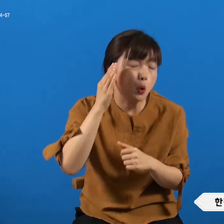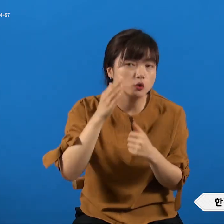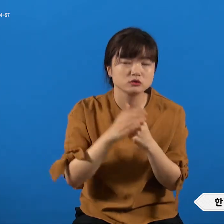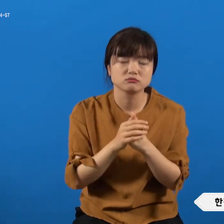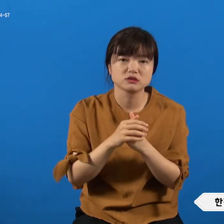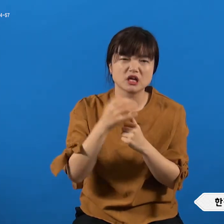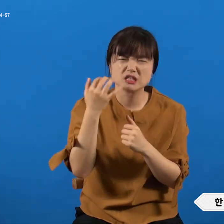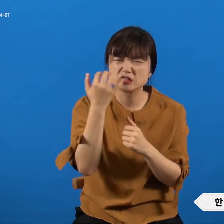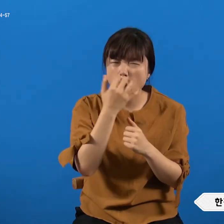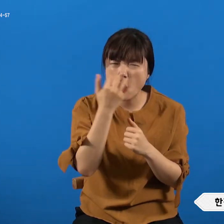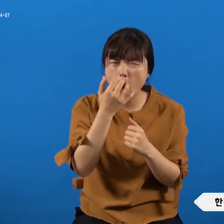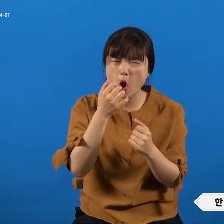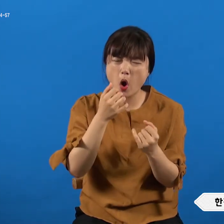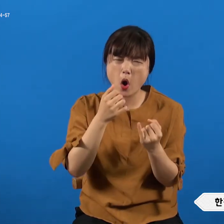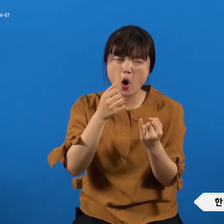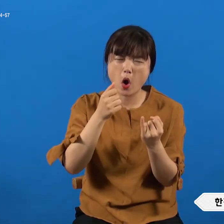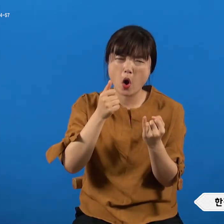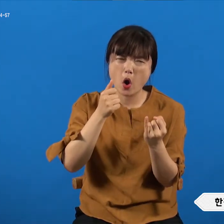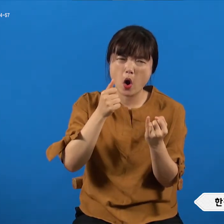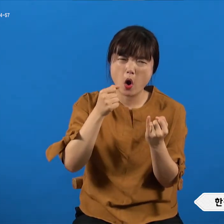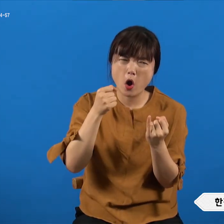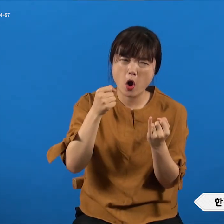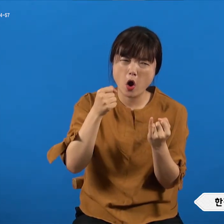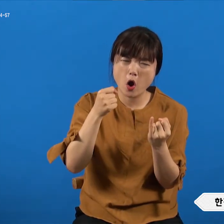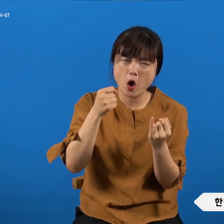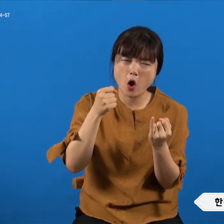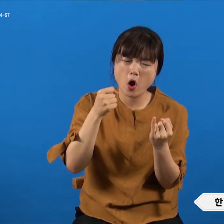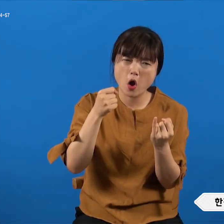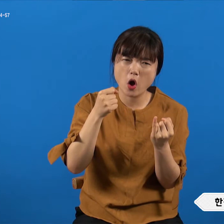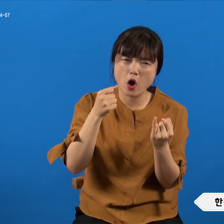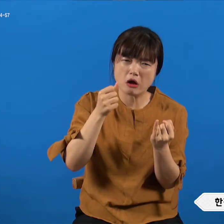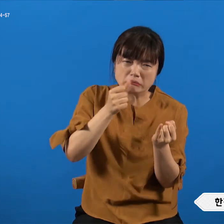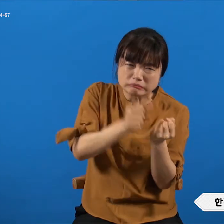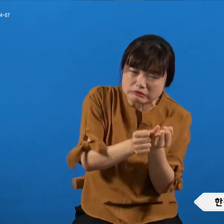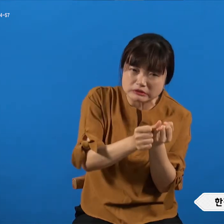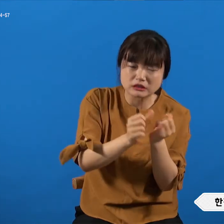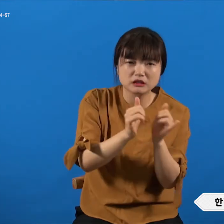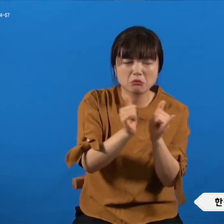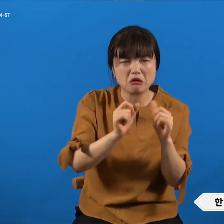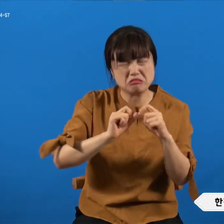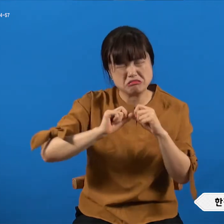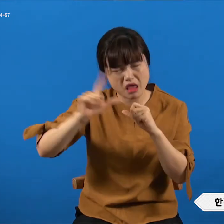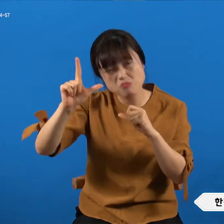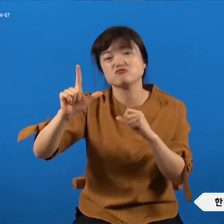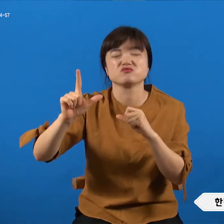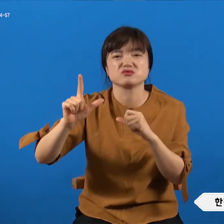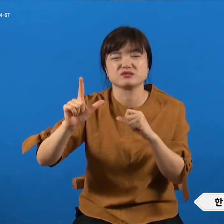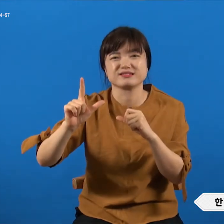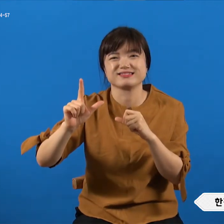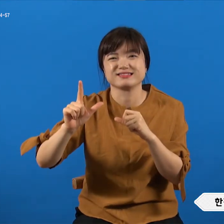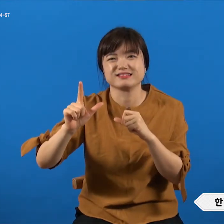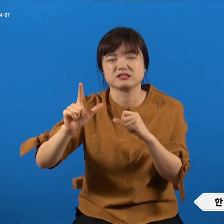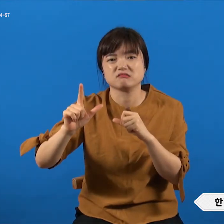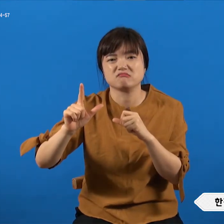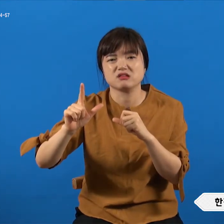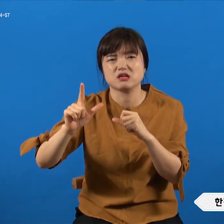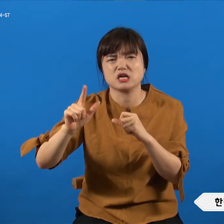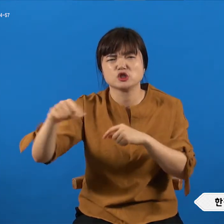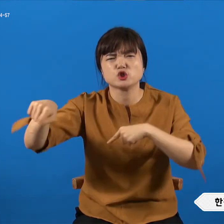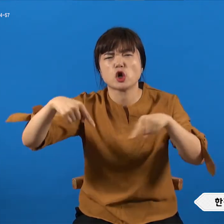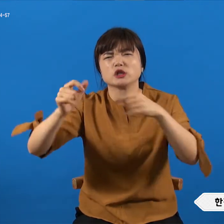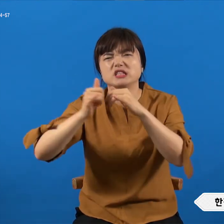요즘 성폭행 가해자로 지목되는 사람들은 대부분이 진보진영에 속한 인물들입니다. 왜